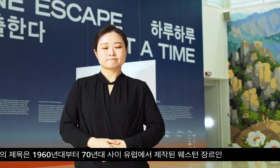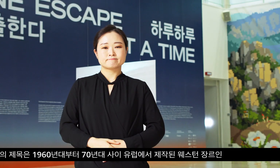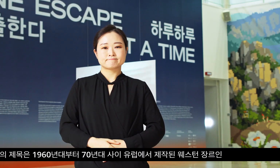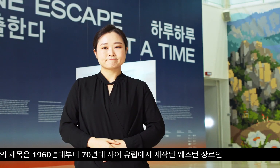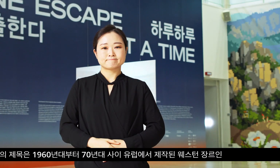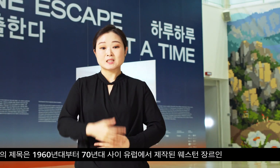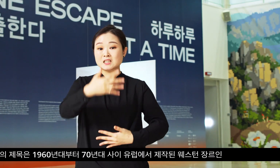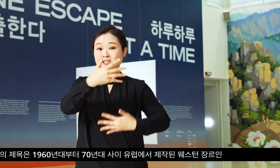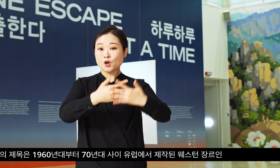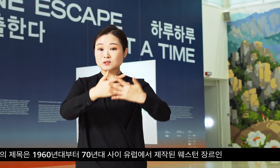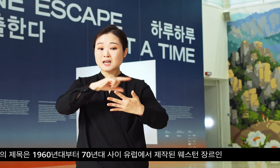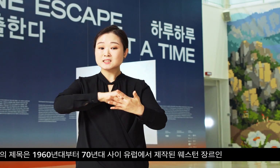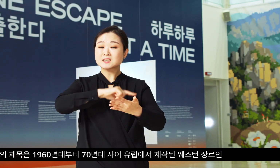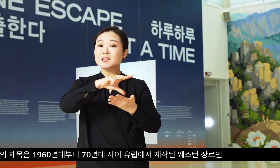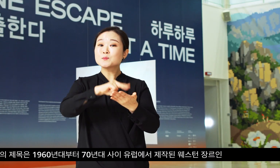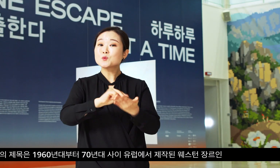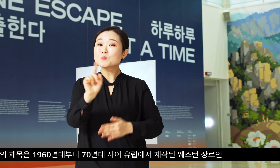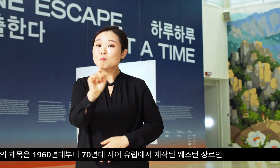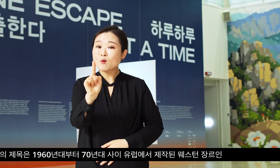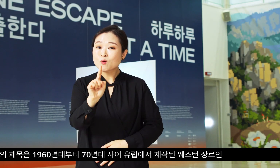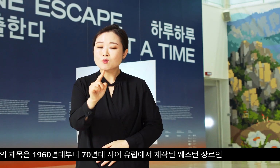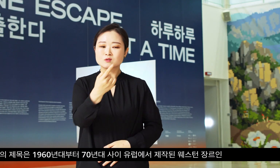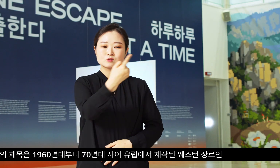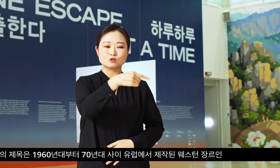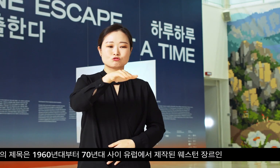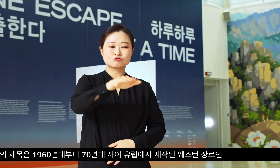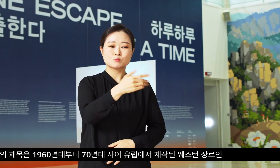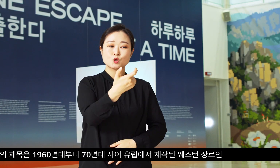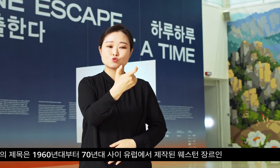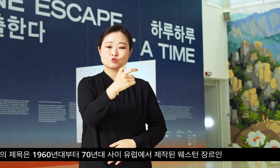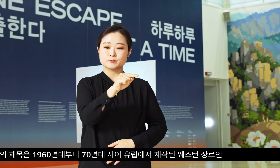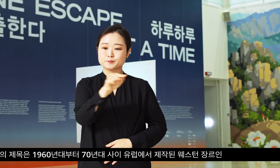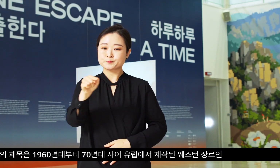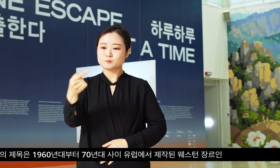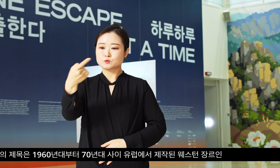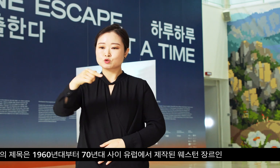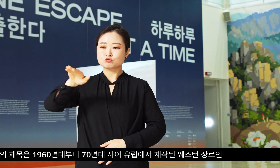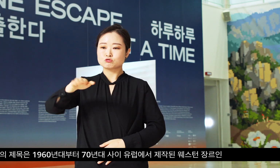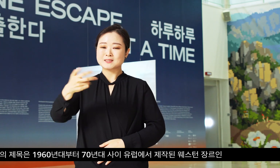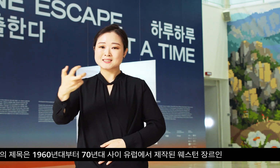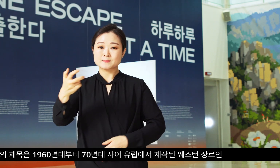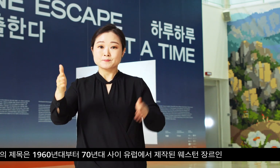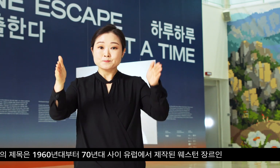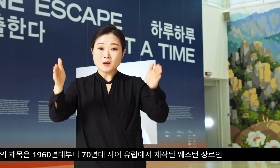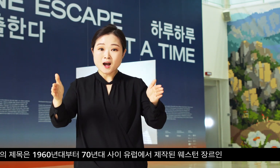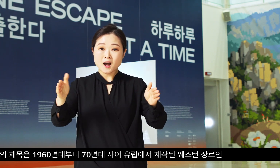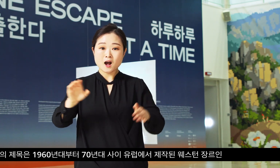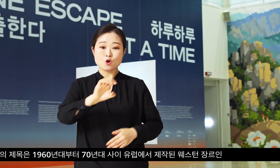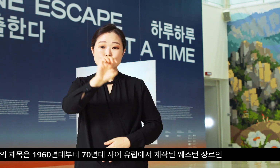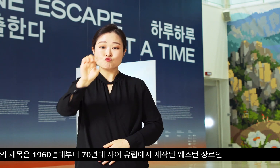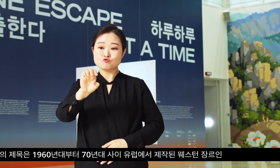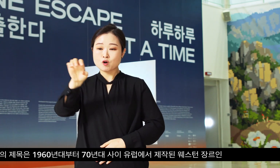작품의 제목은 1960년대부터 70년대 사이 유럽에서 제작된 웨스턴